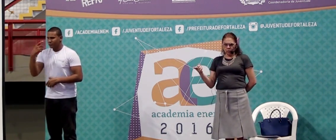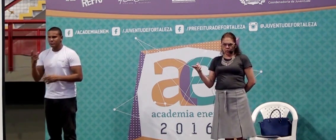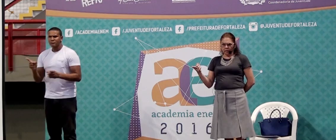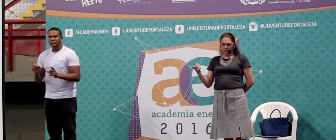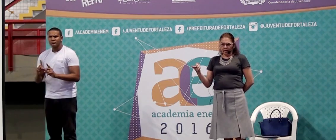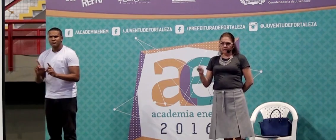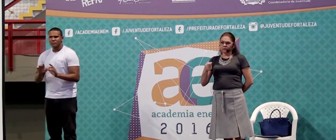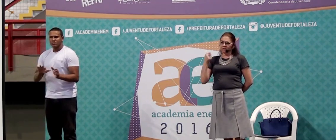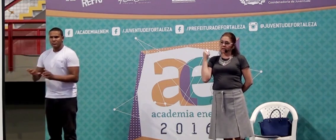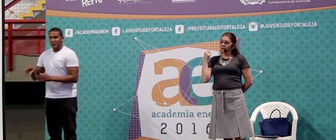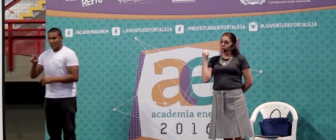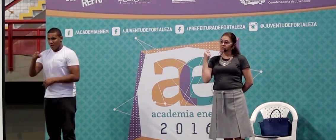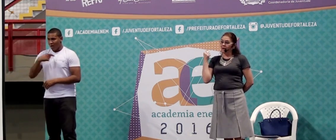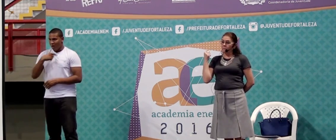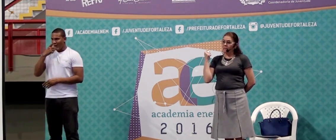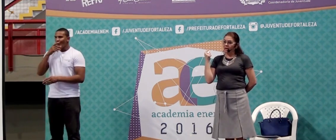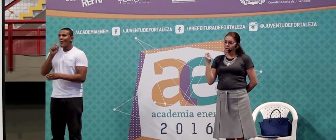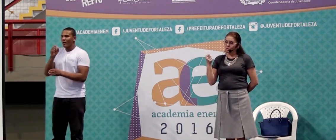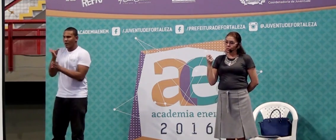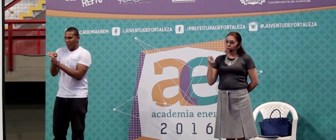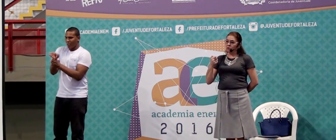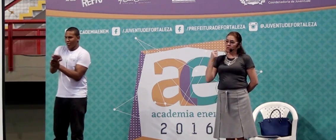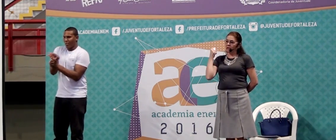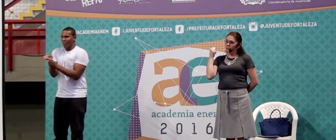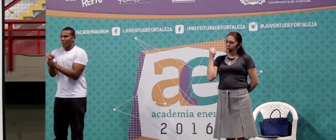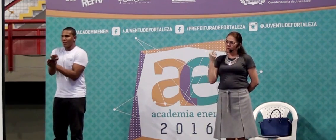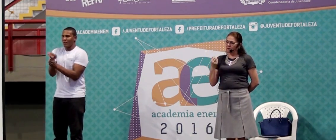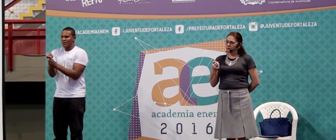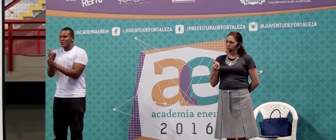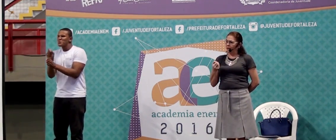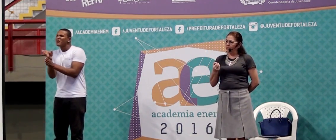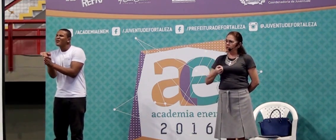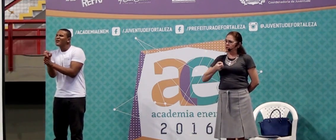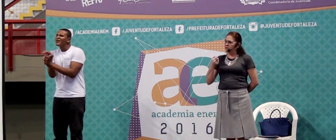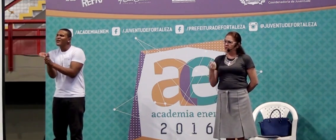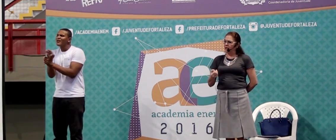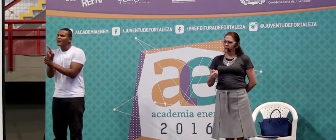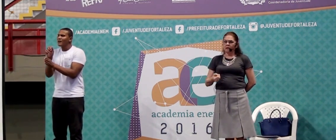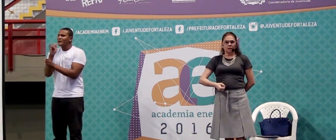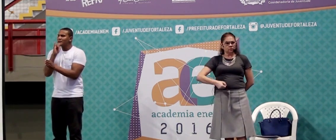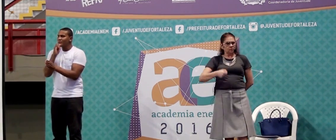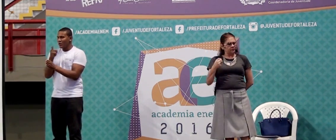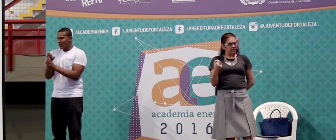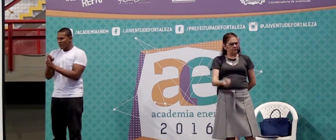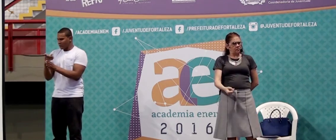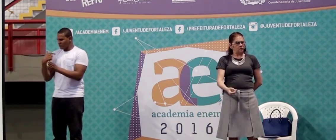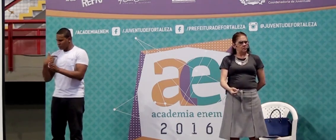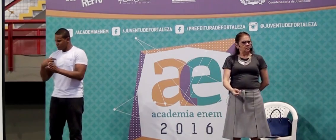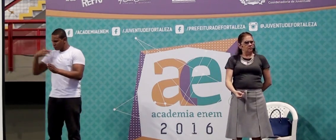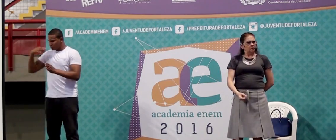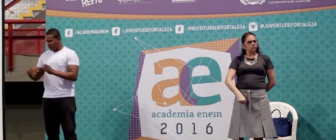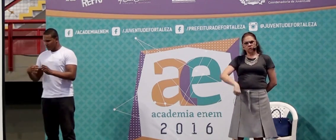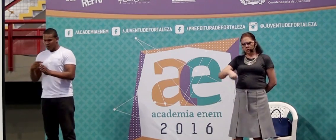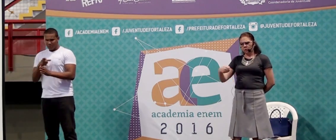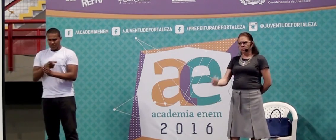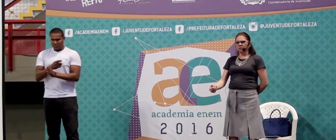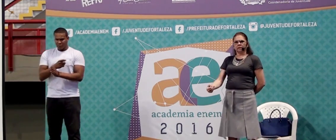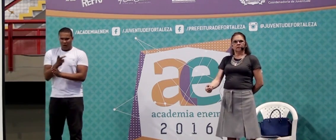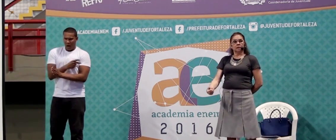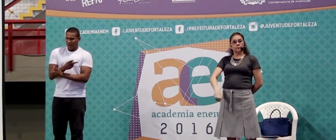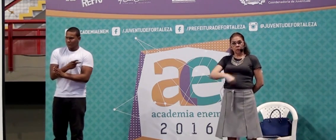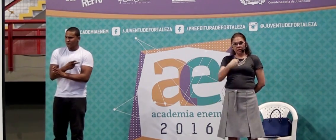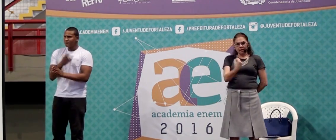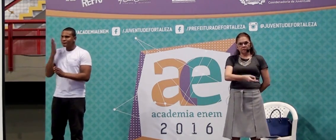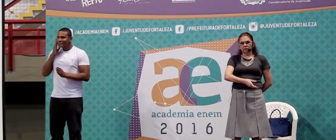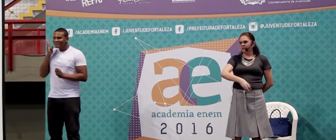do muro, é você não ter medo de ter um posicionamento e dizer, eu sou a favor, eu sou